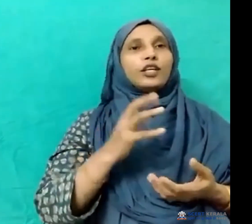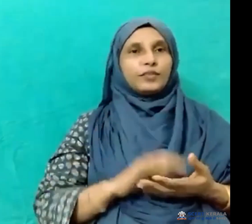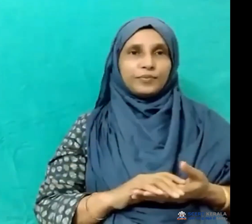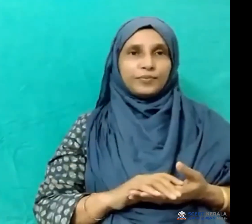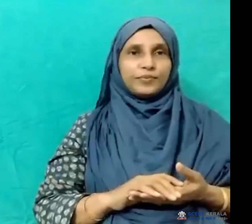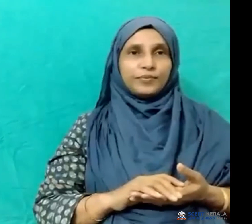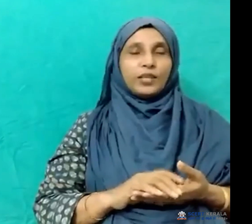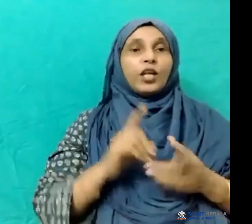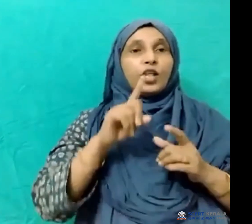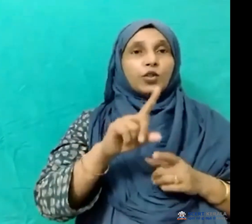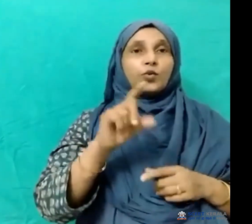തന്നു,